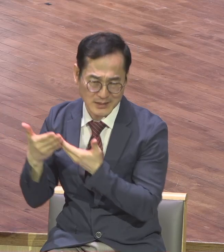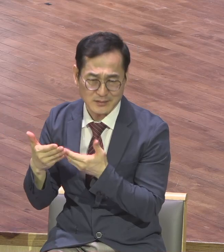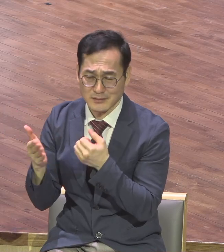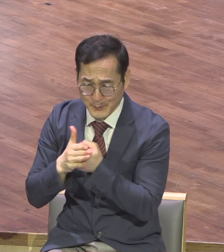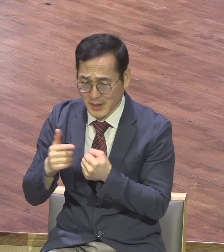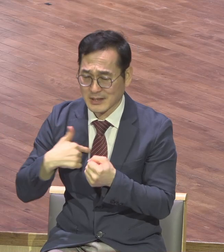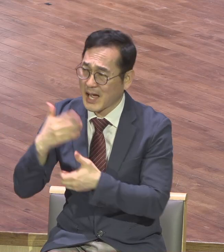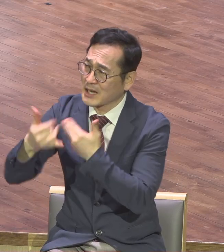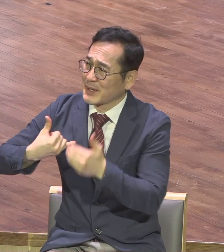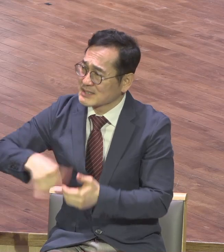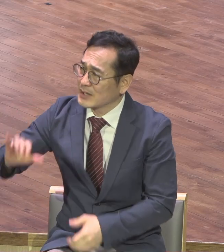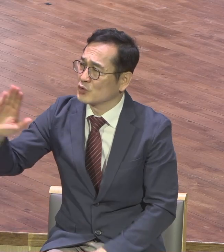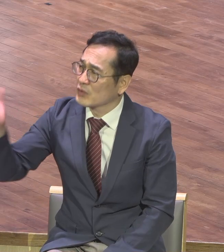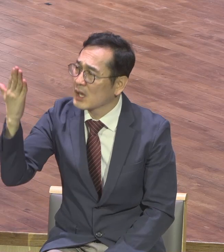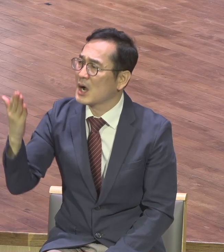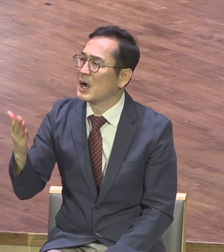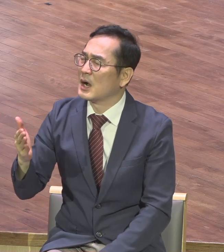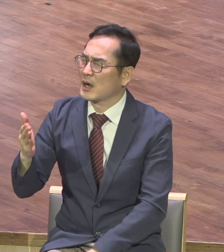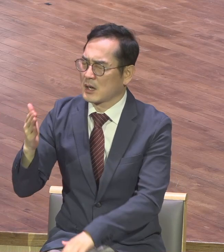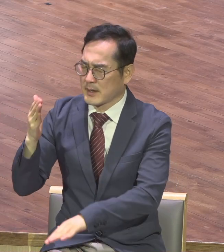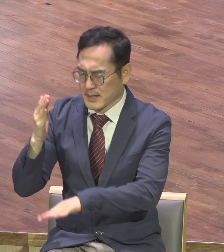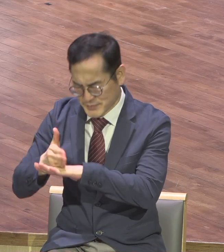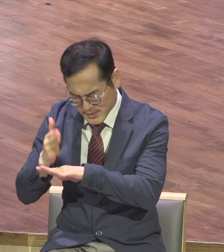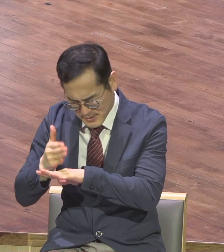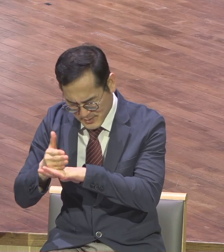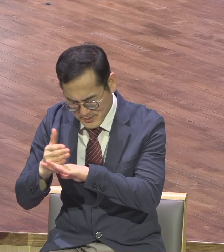사실이 얼마나 감사합니까?